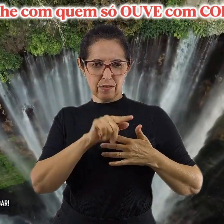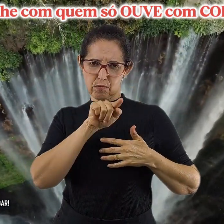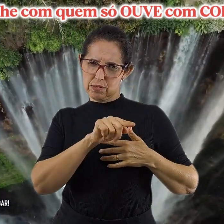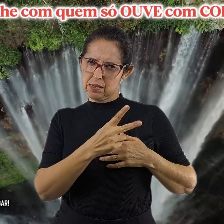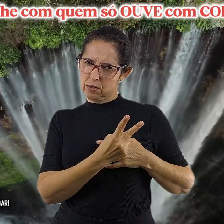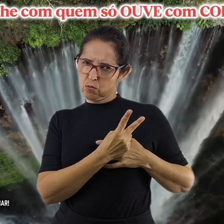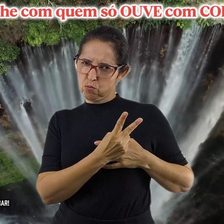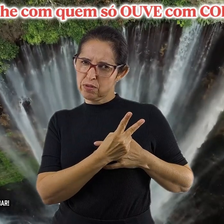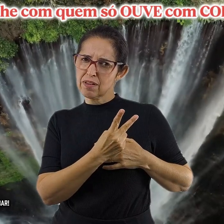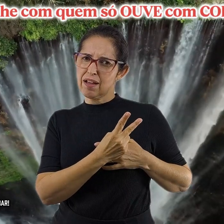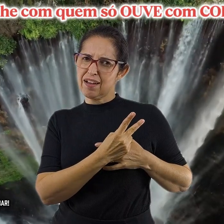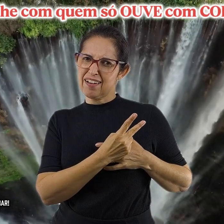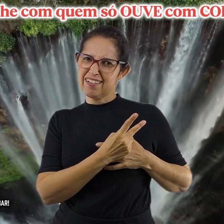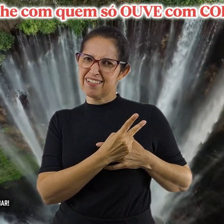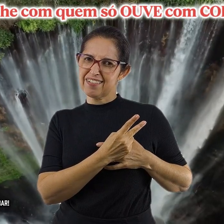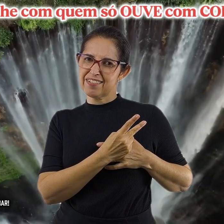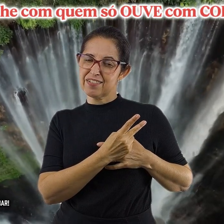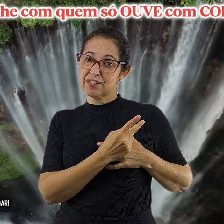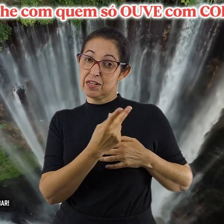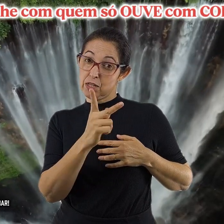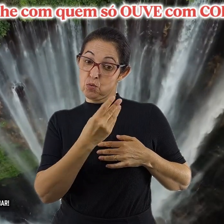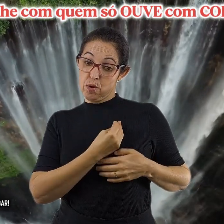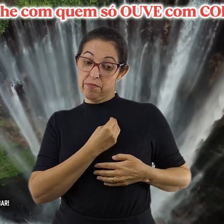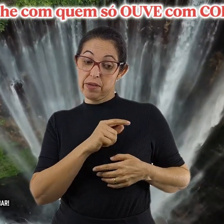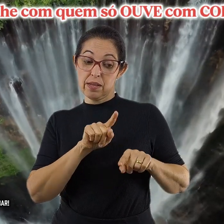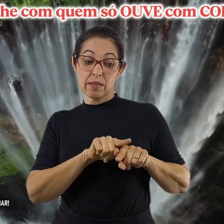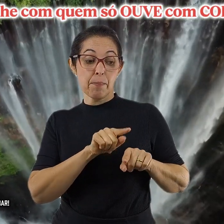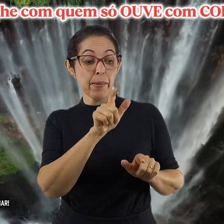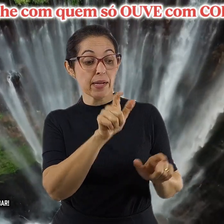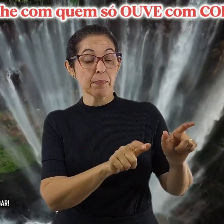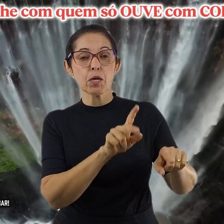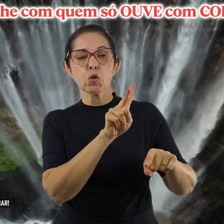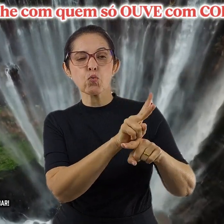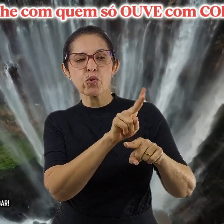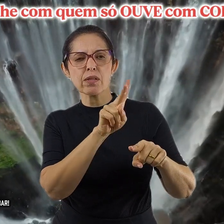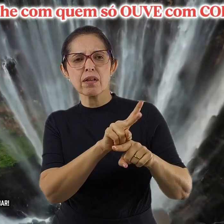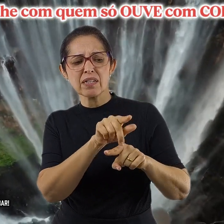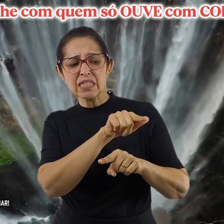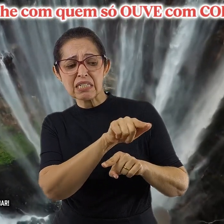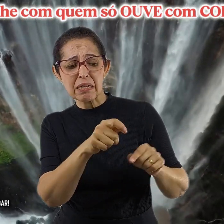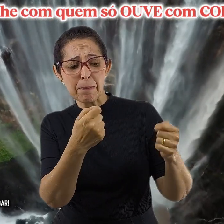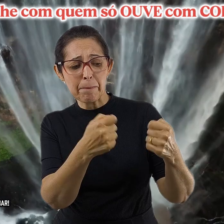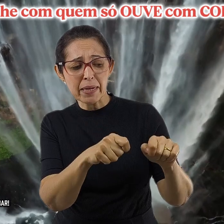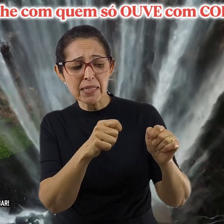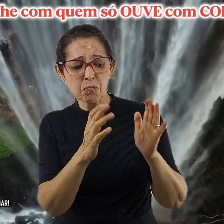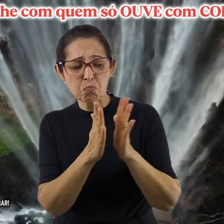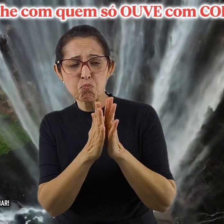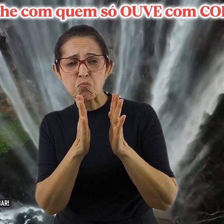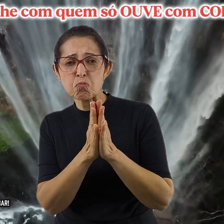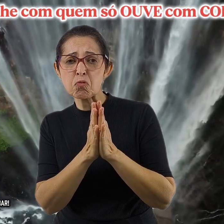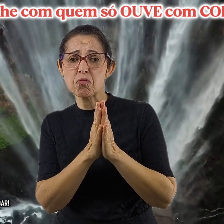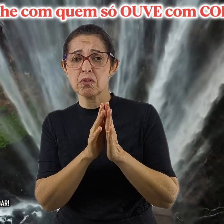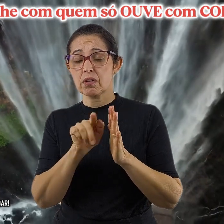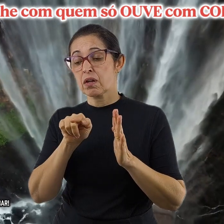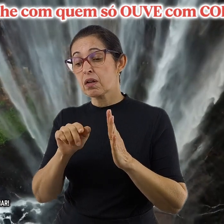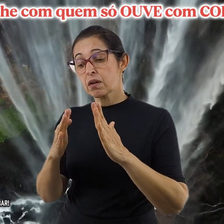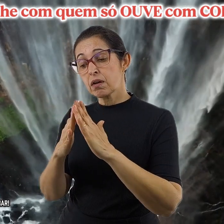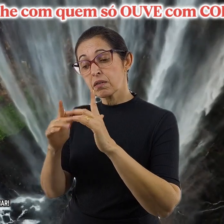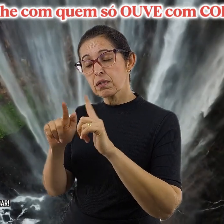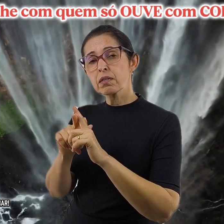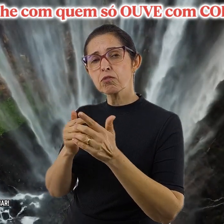está cuidando. Está cuidando do necessitado, está socorrendo ao irmão, à